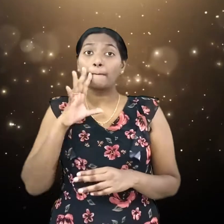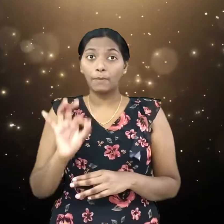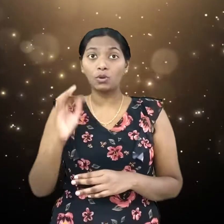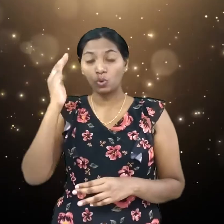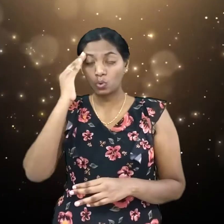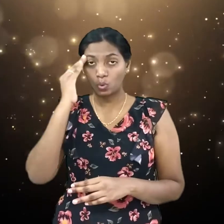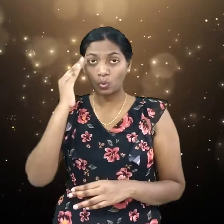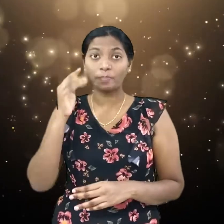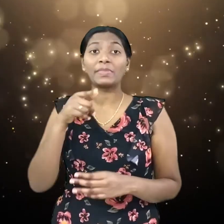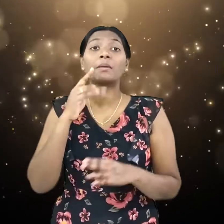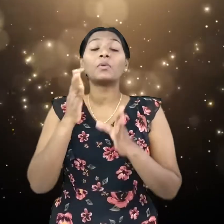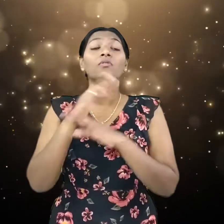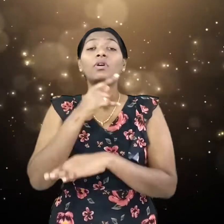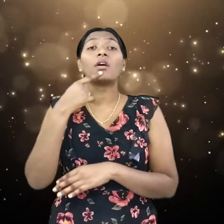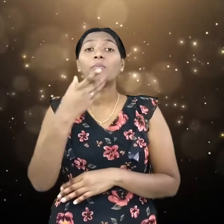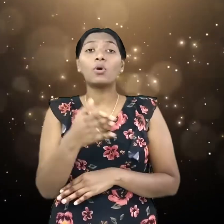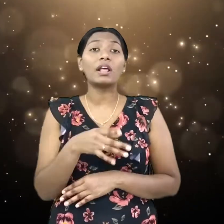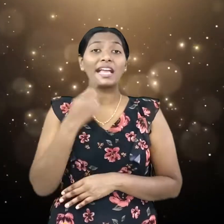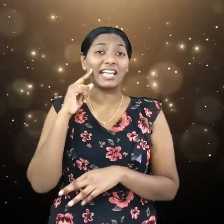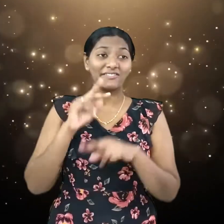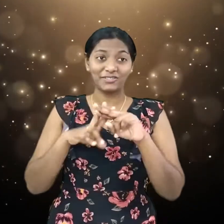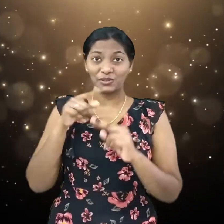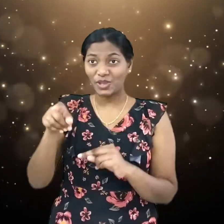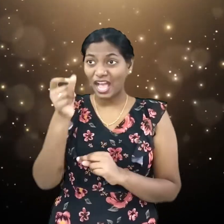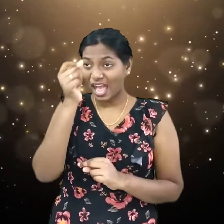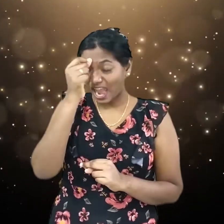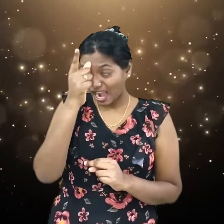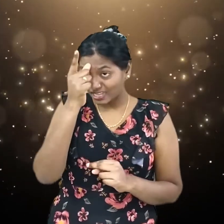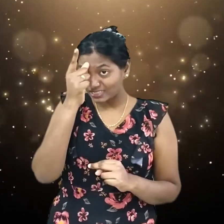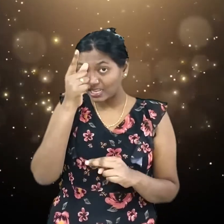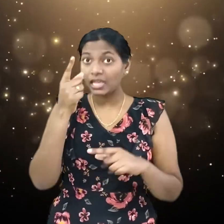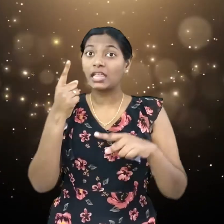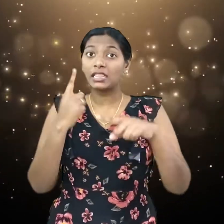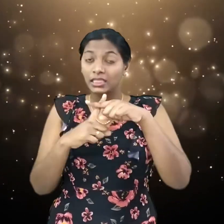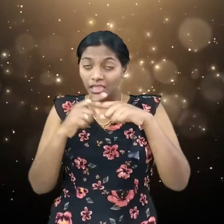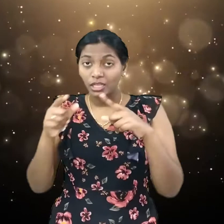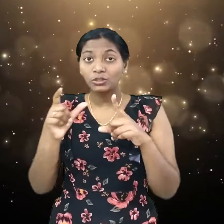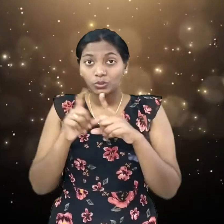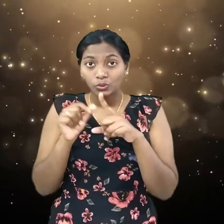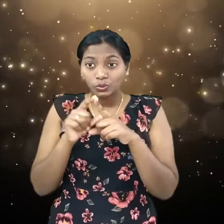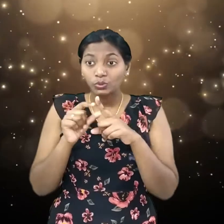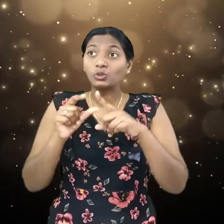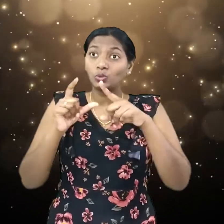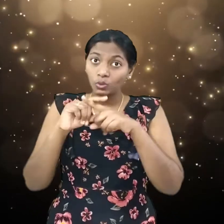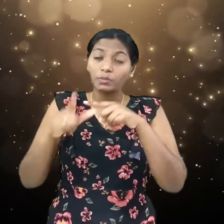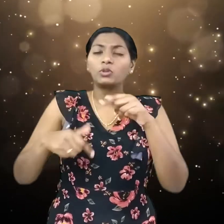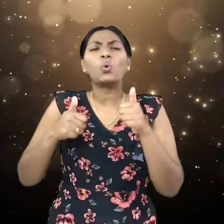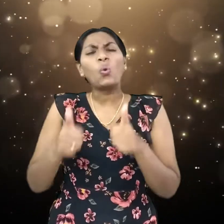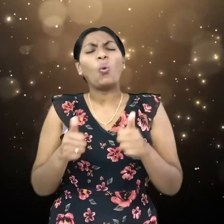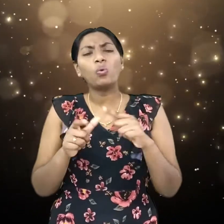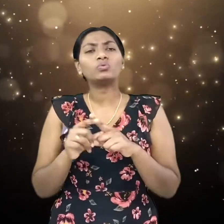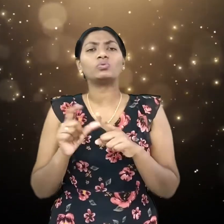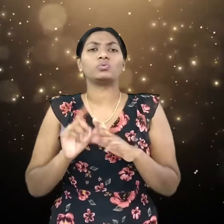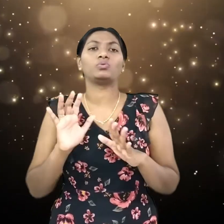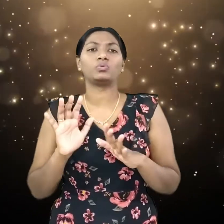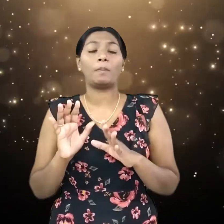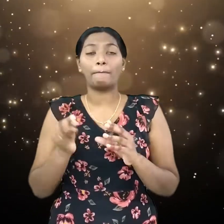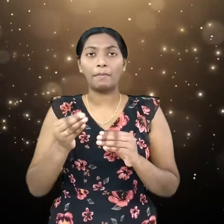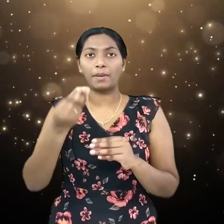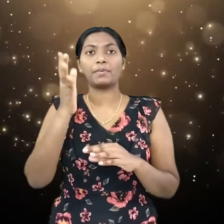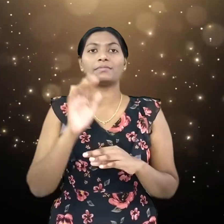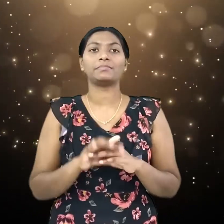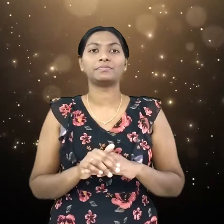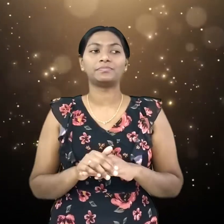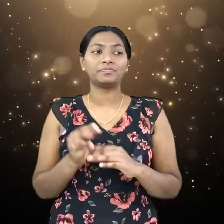कहा, अगर आप समझ जाओगे तो ना केवल आप कर पाओगे पर आप अच्छे से कर पाओगे। जो चीज आप